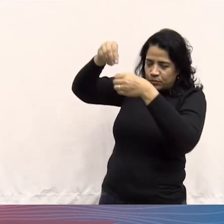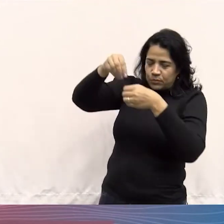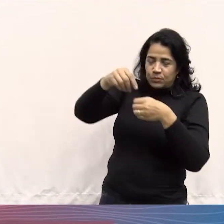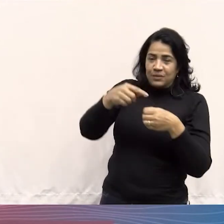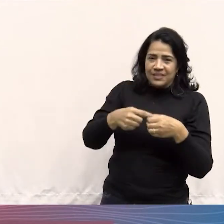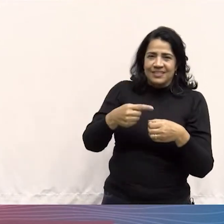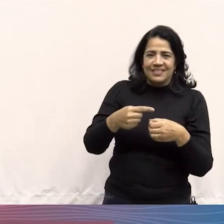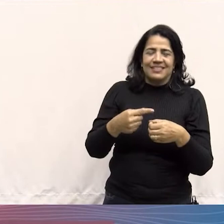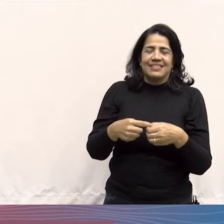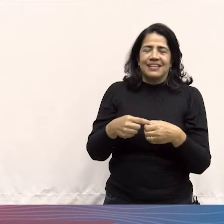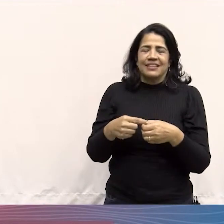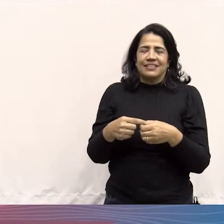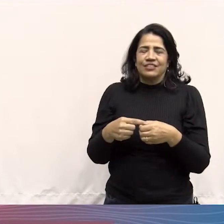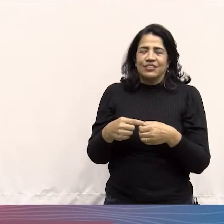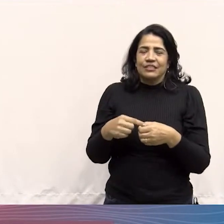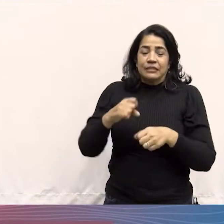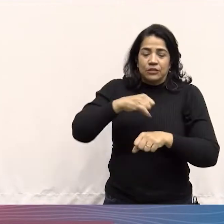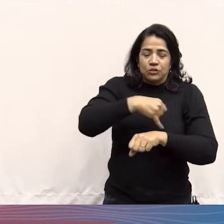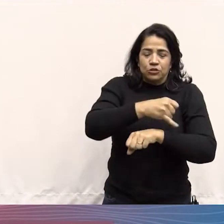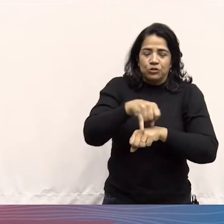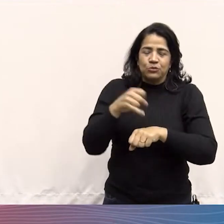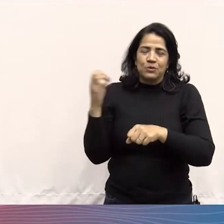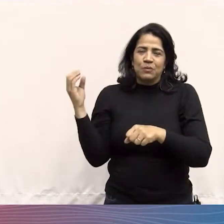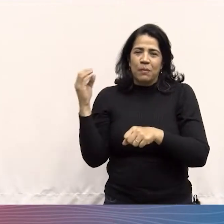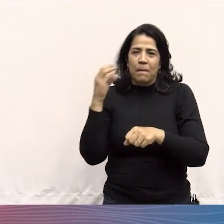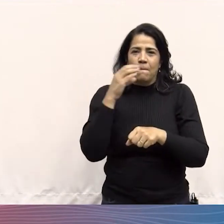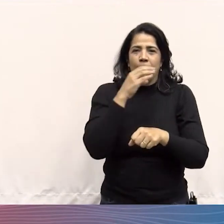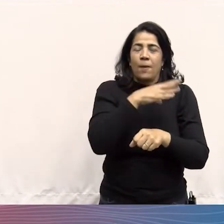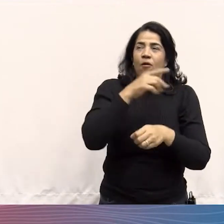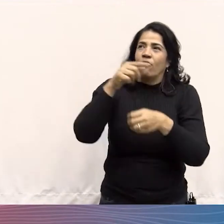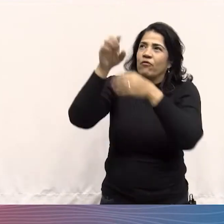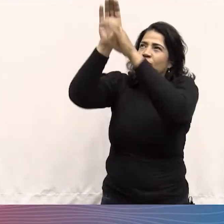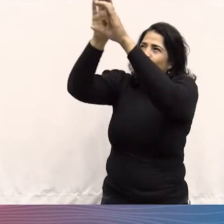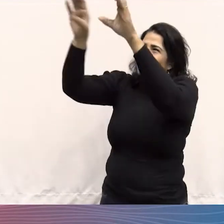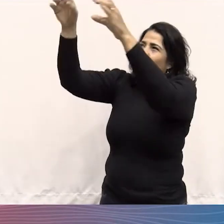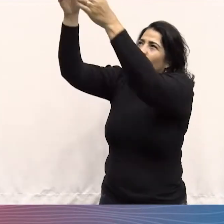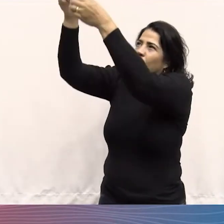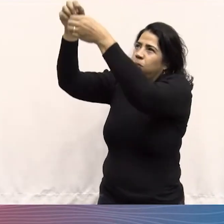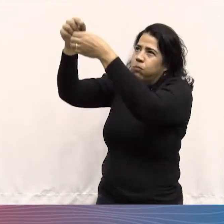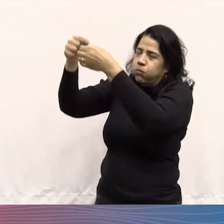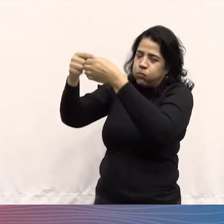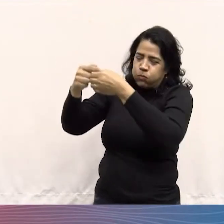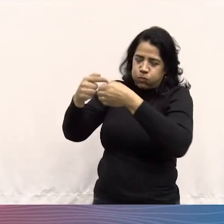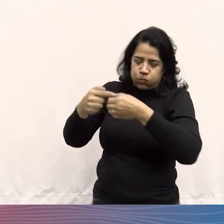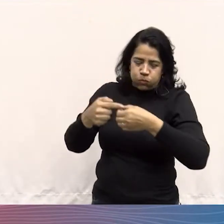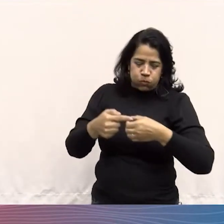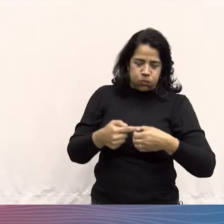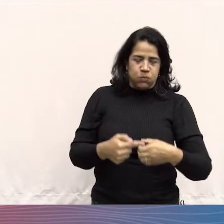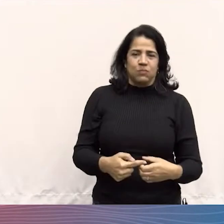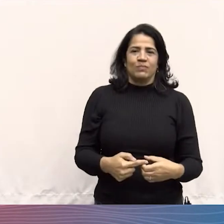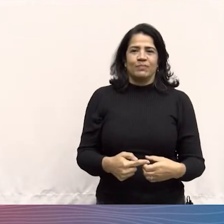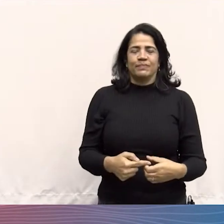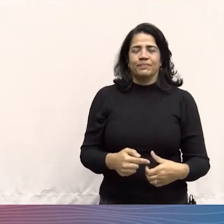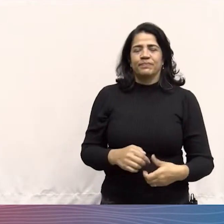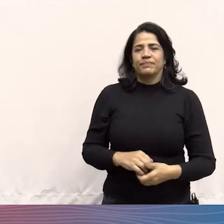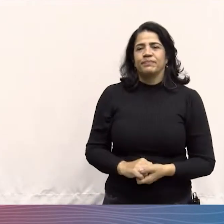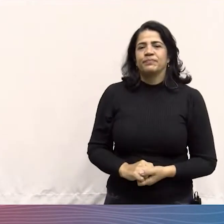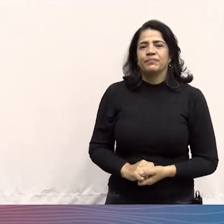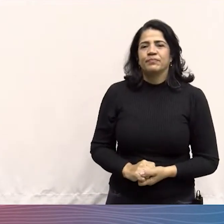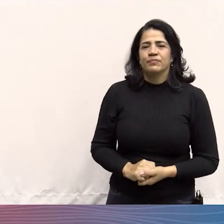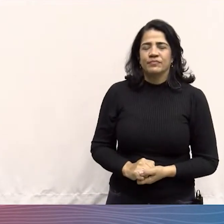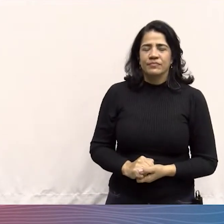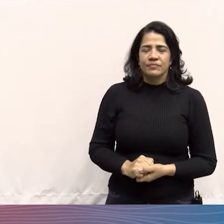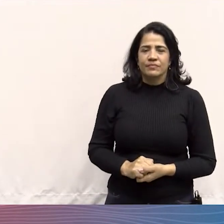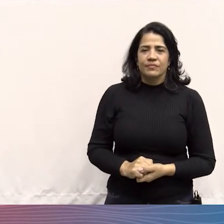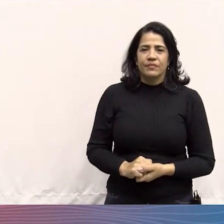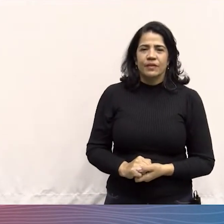Olhe para o logo, não é parecido? Aquele cubo, né? Rolou e virou uma grande montanha, que é o